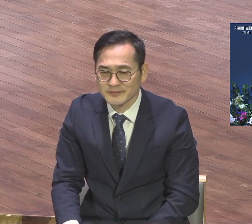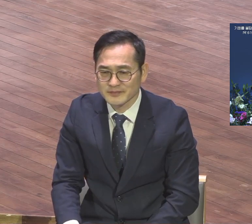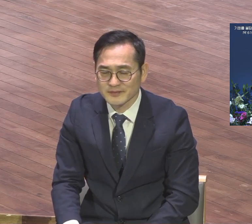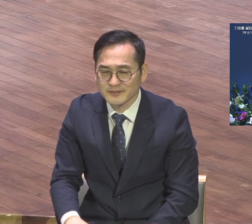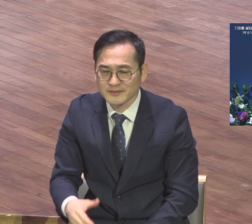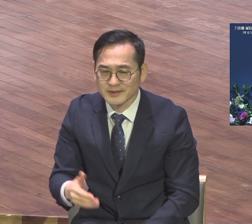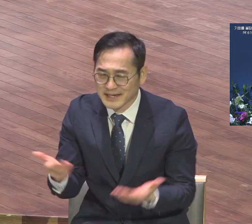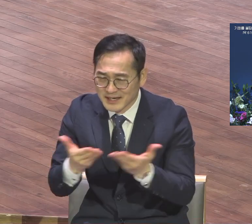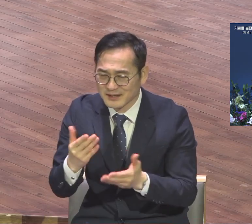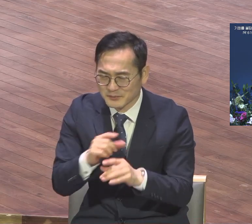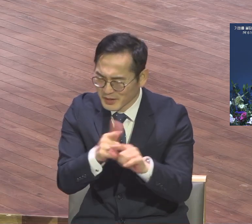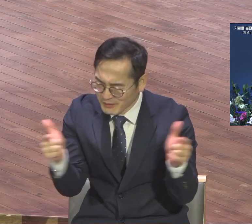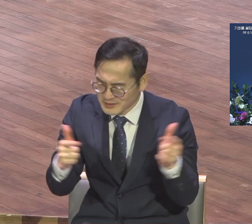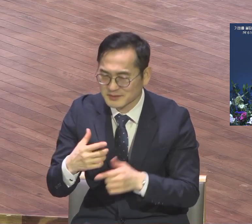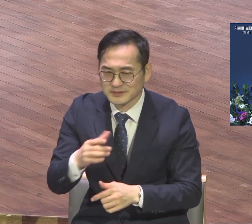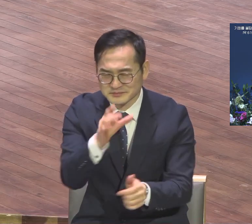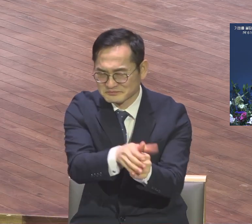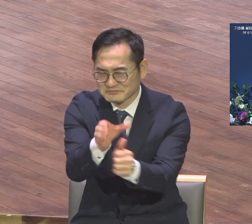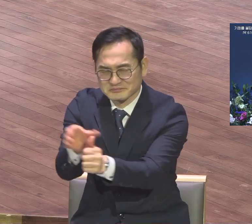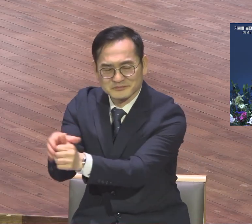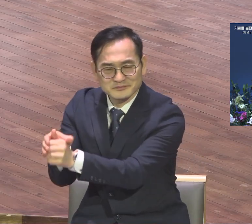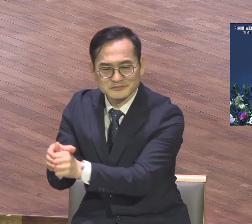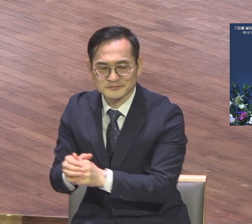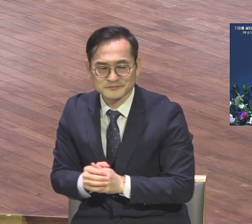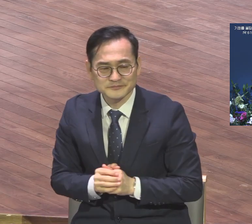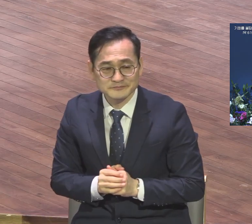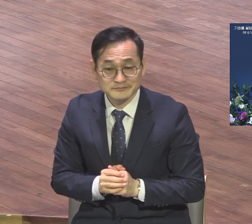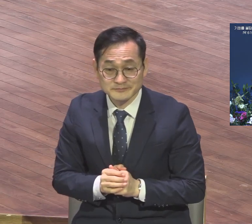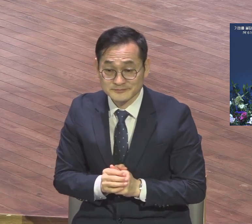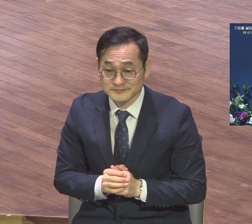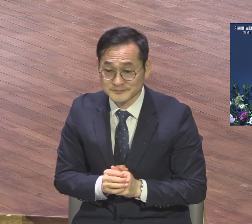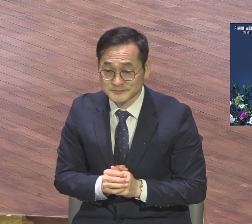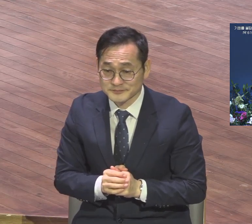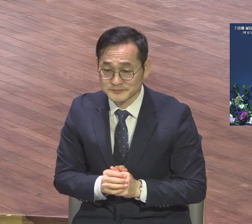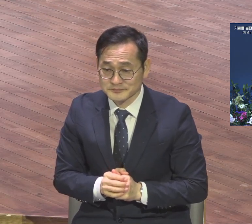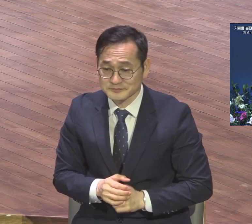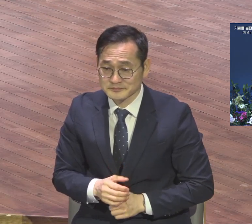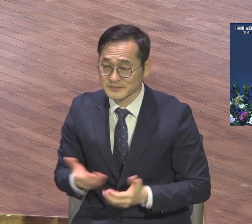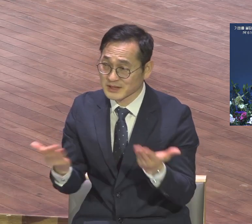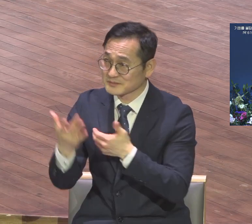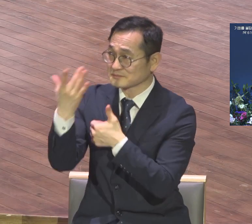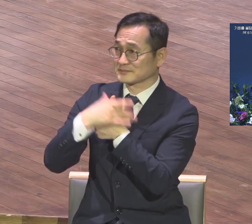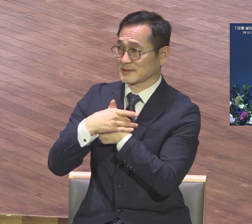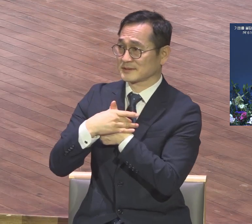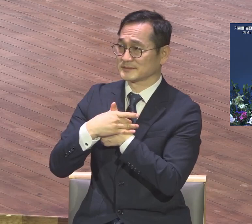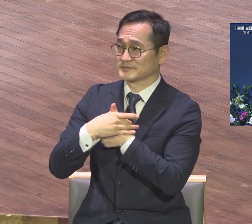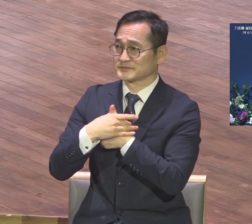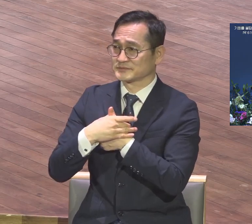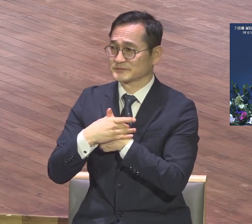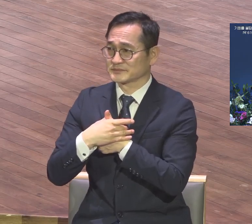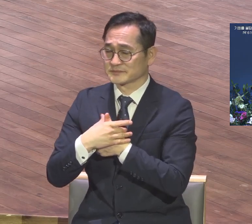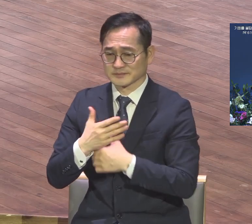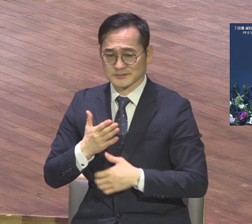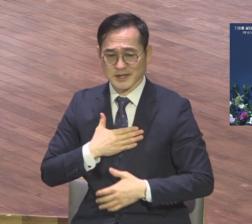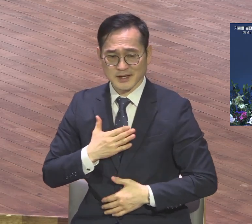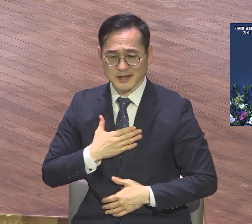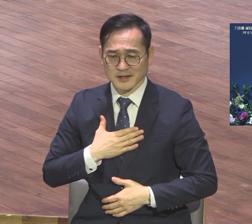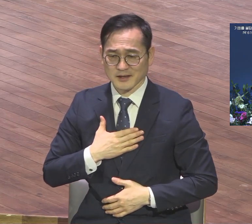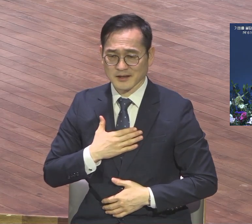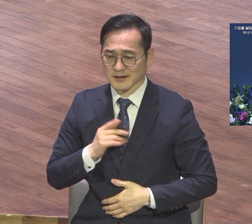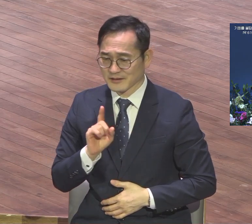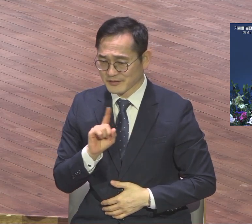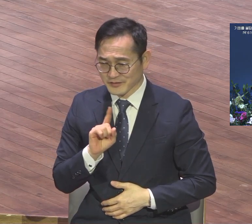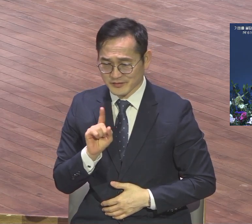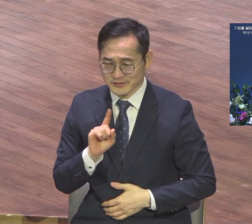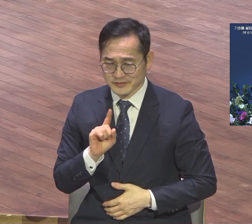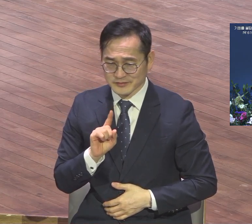모르는 직분 직분 주어집니다. 직분이 내게 주어졌을 때 이게 영적 자세가 나오는 겁니다.